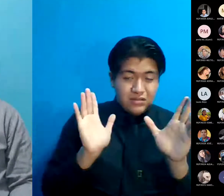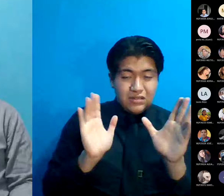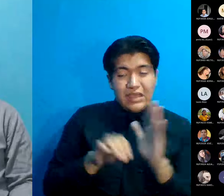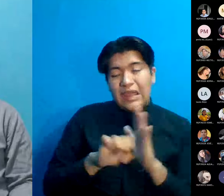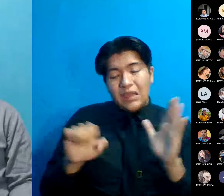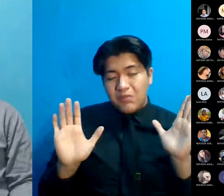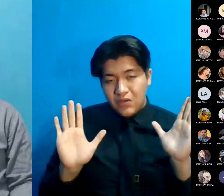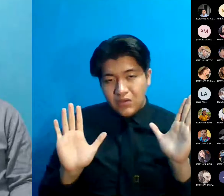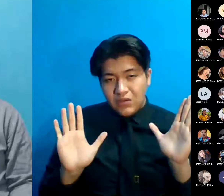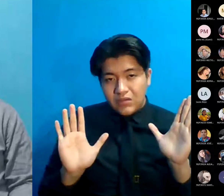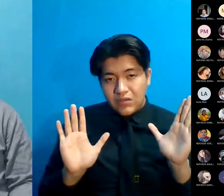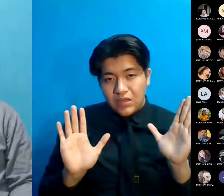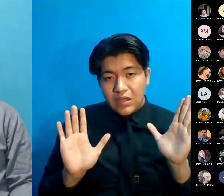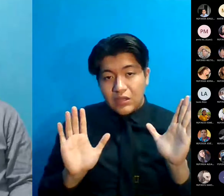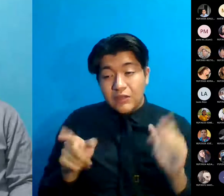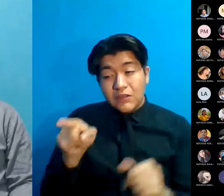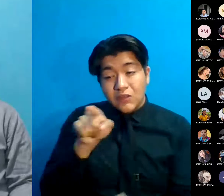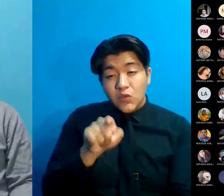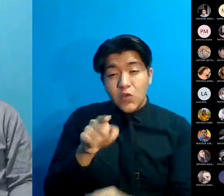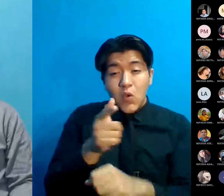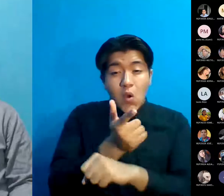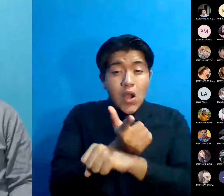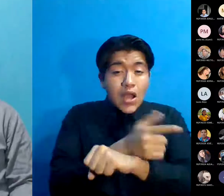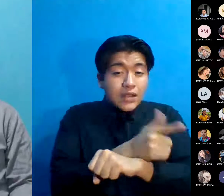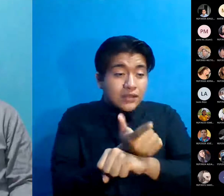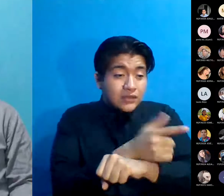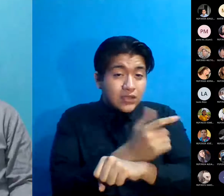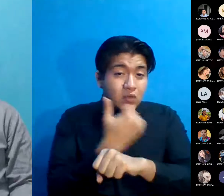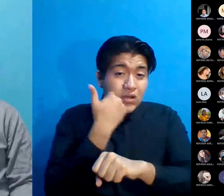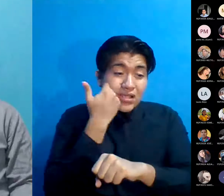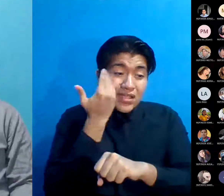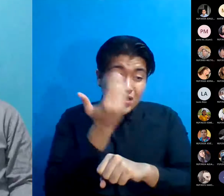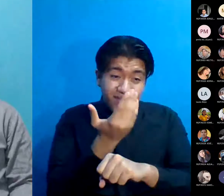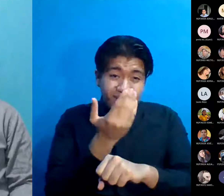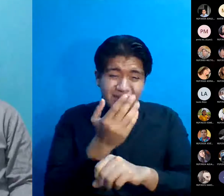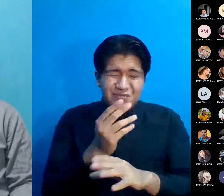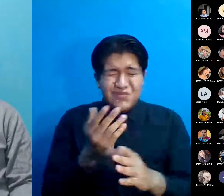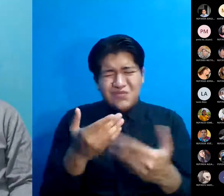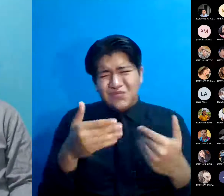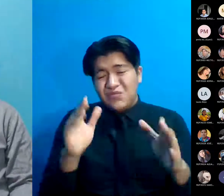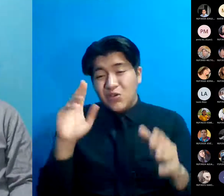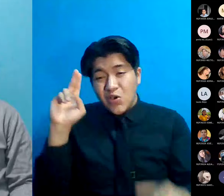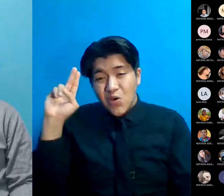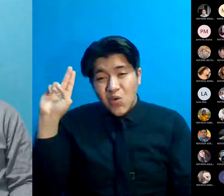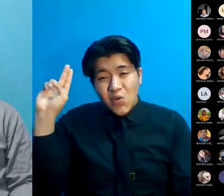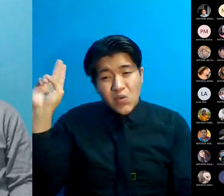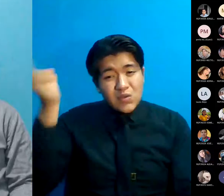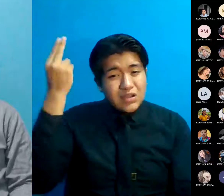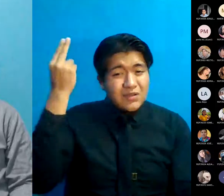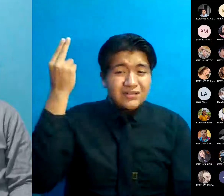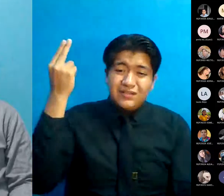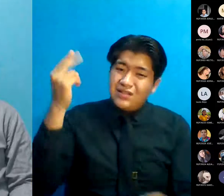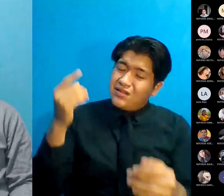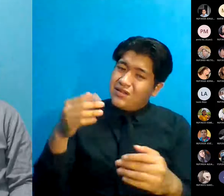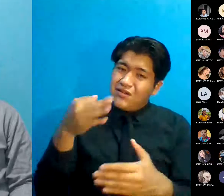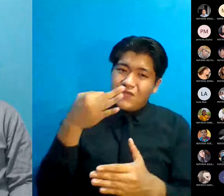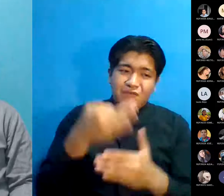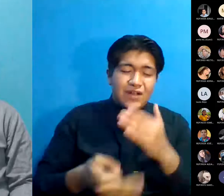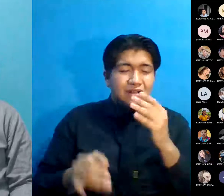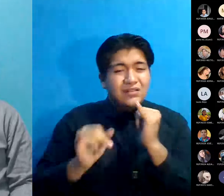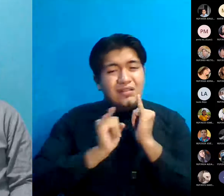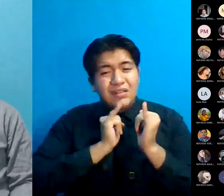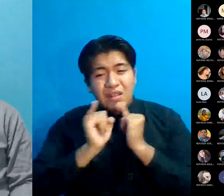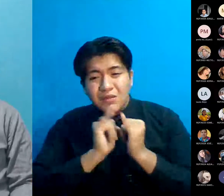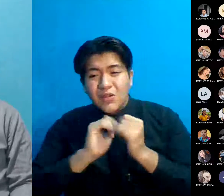Y en este caso, si se quiere estudiar una licenciatura, ¿cuántas universidades en el Estado contamos con servicio de interpretación, con